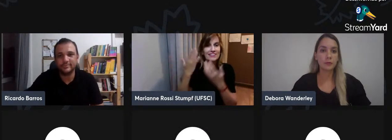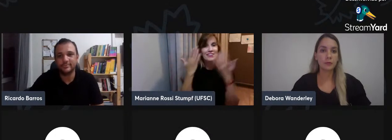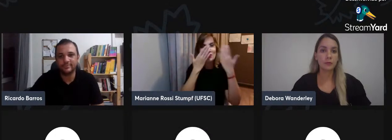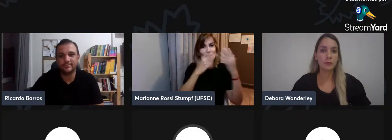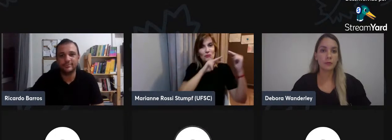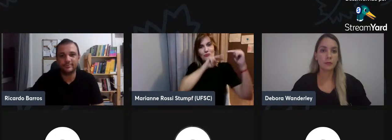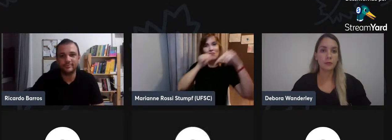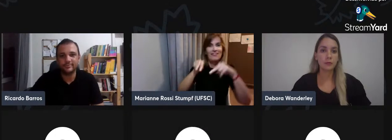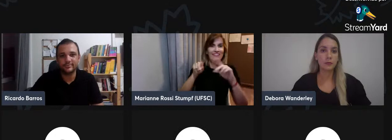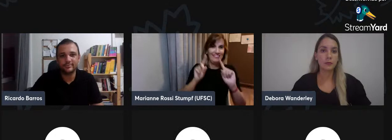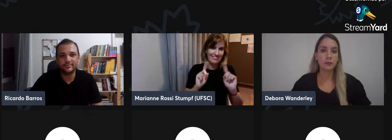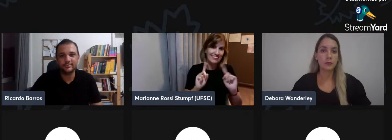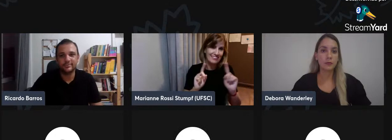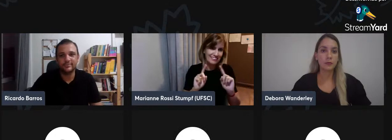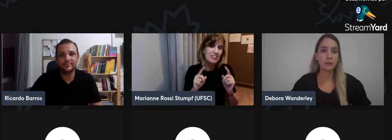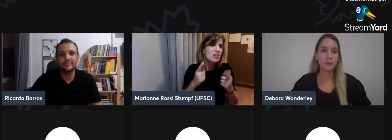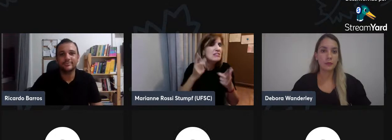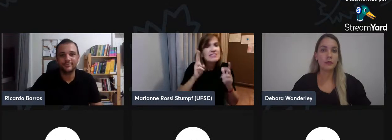Então,